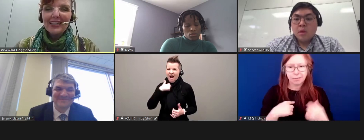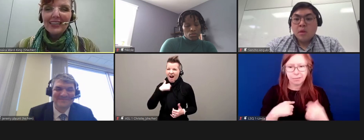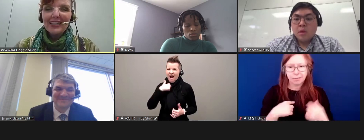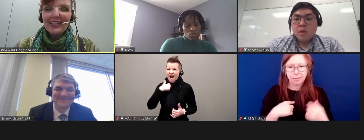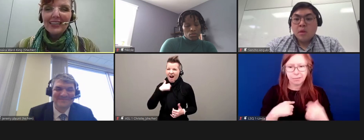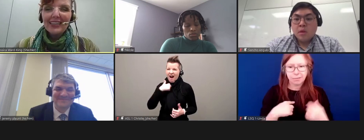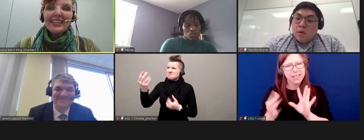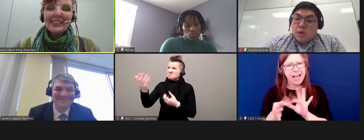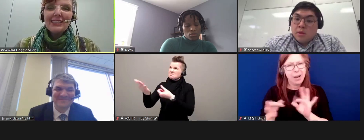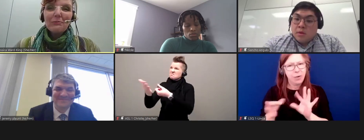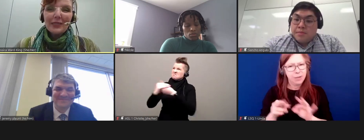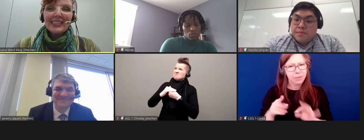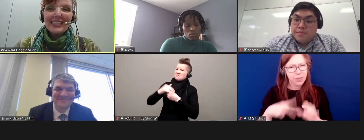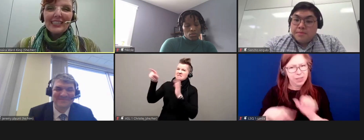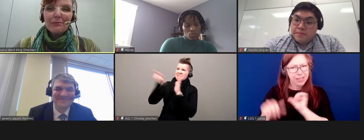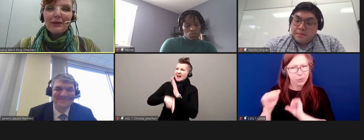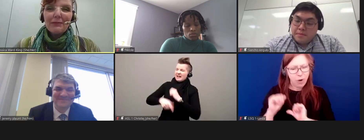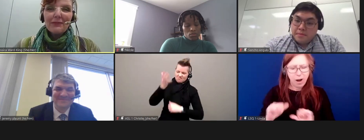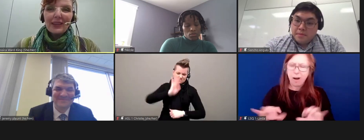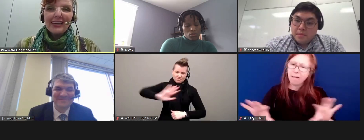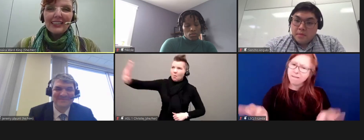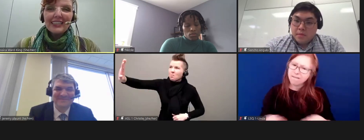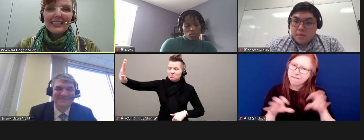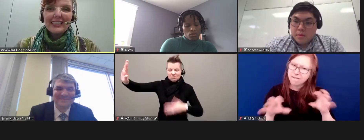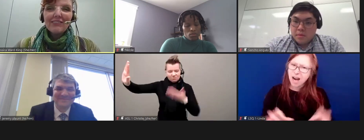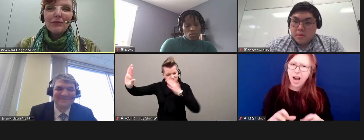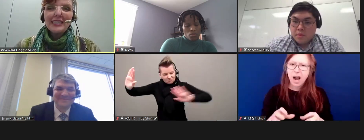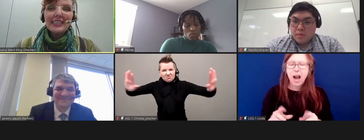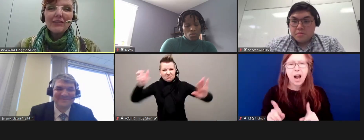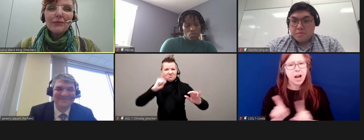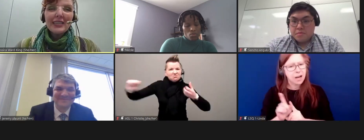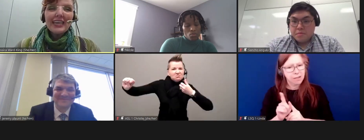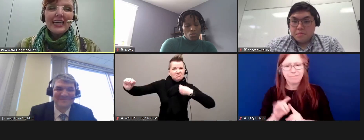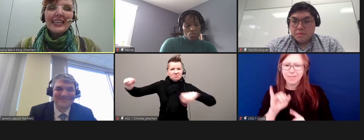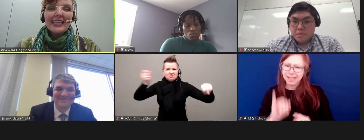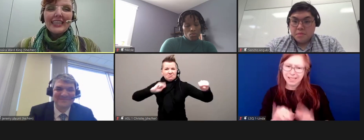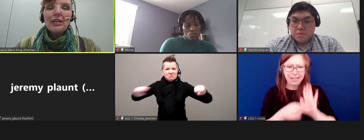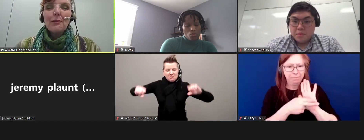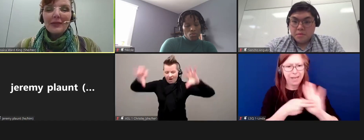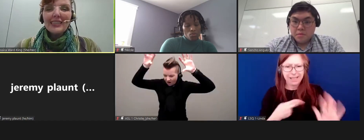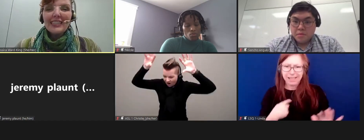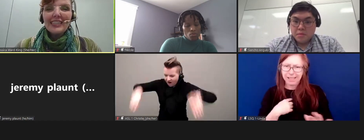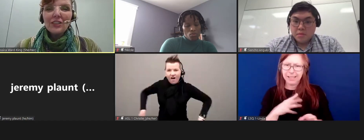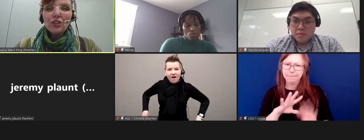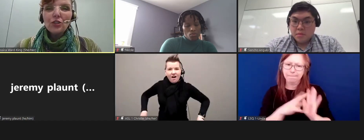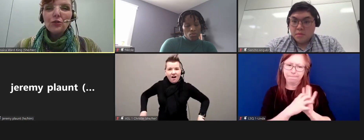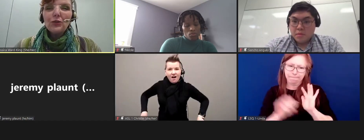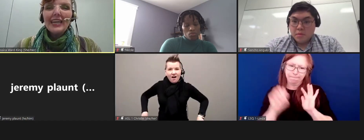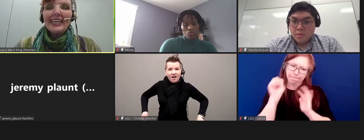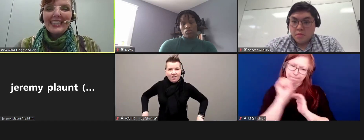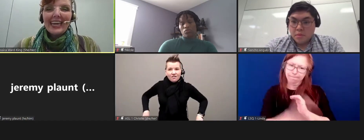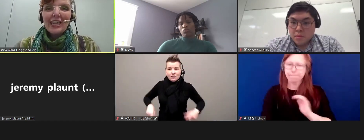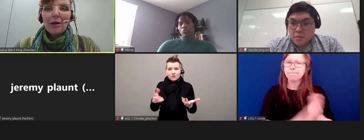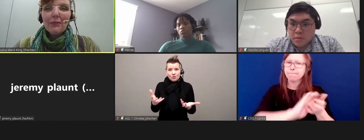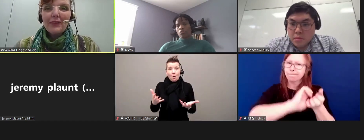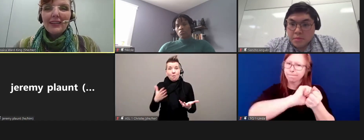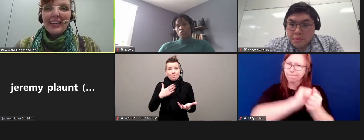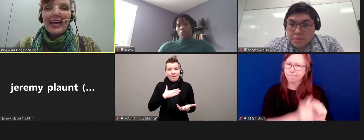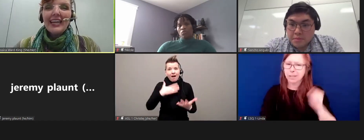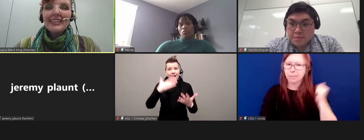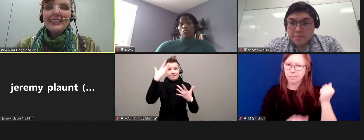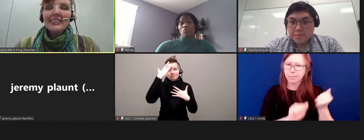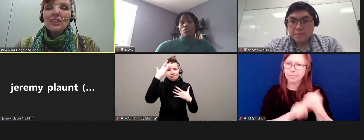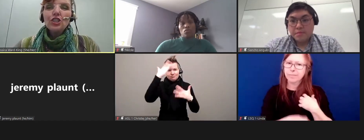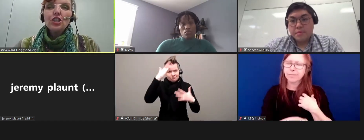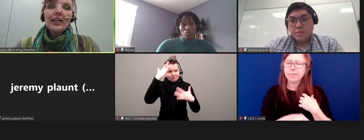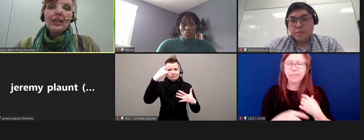qui a écrasé cette stigmatisation. Et c'est cette capacité que ma maladie m'a donnée.